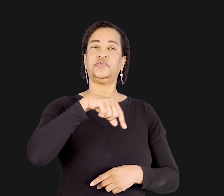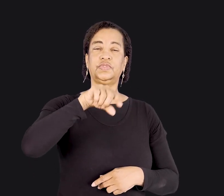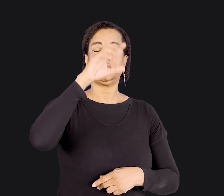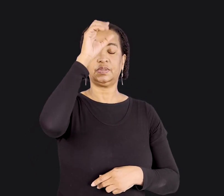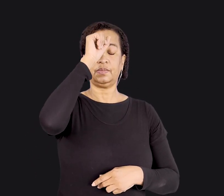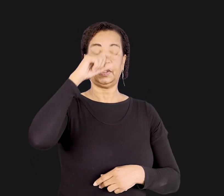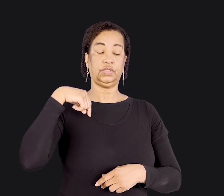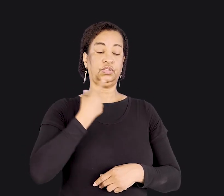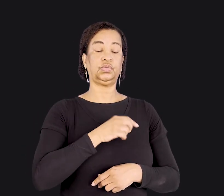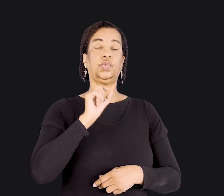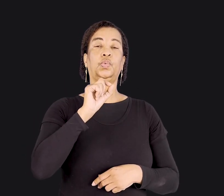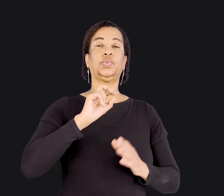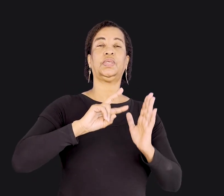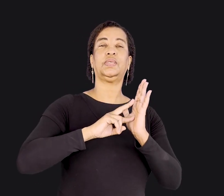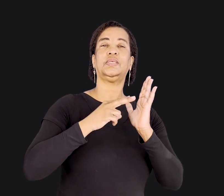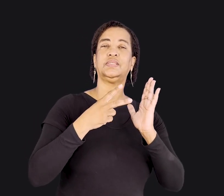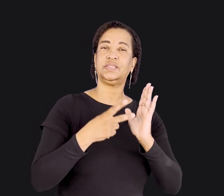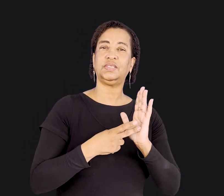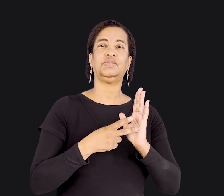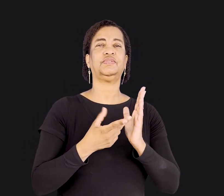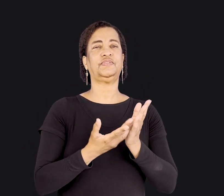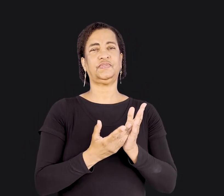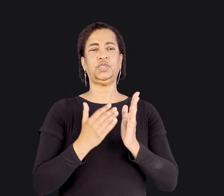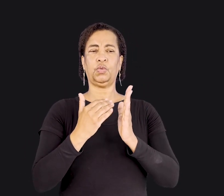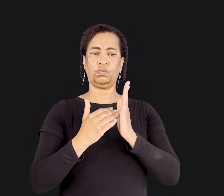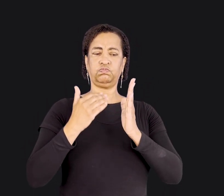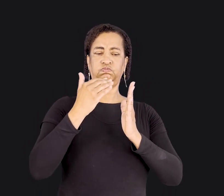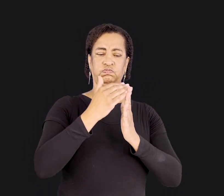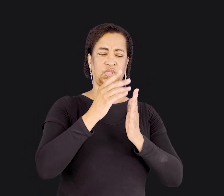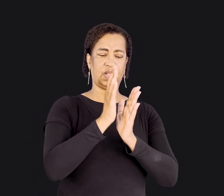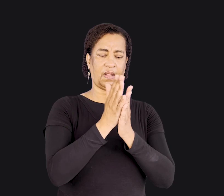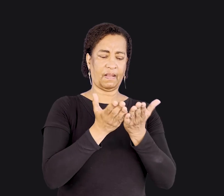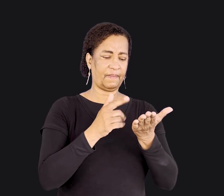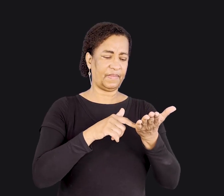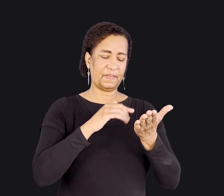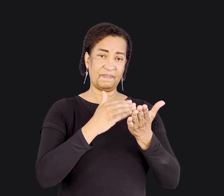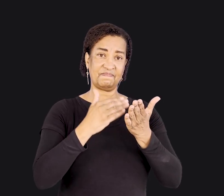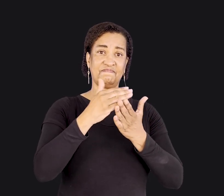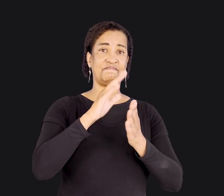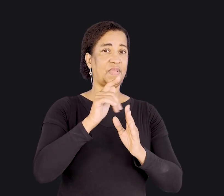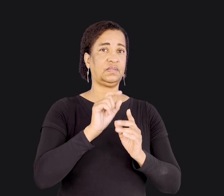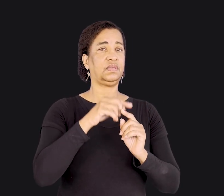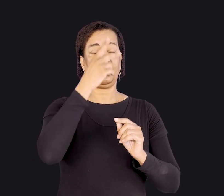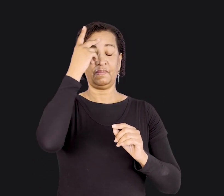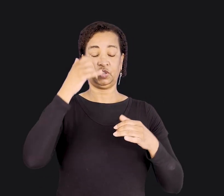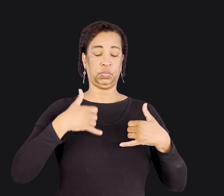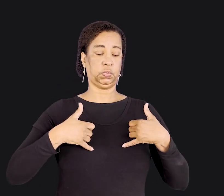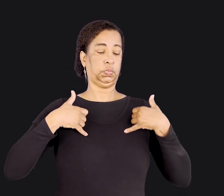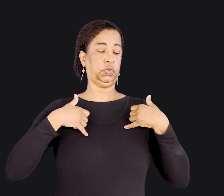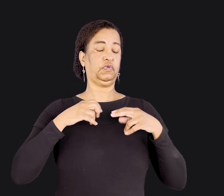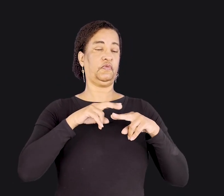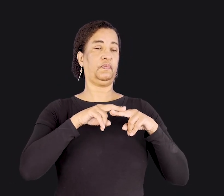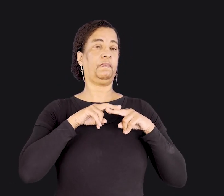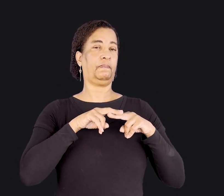nós o que significa não ultrapassem o que está escrito. Assim ninguém se orgulhe a favor de um homem